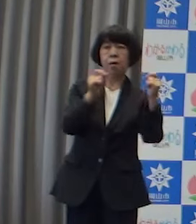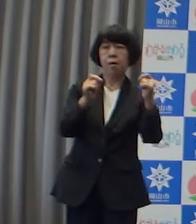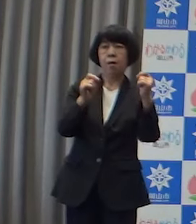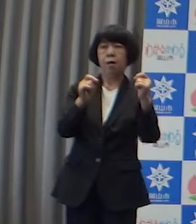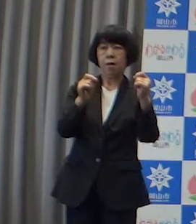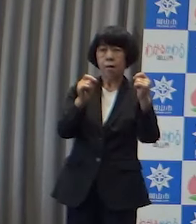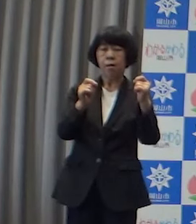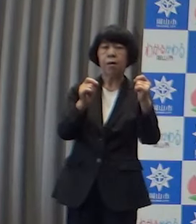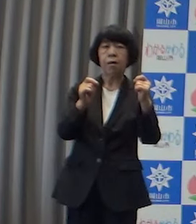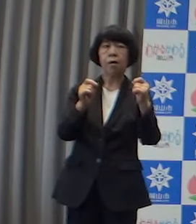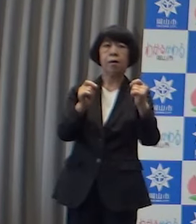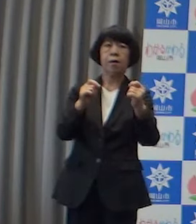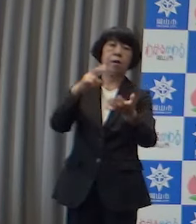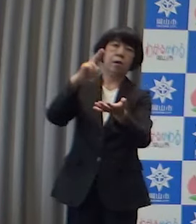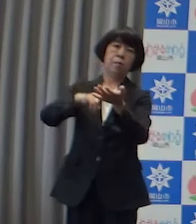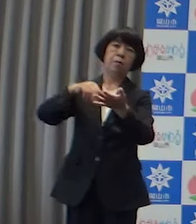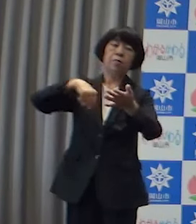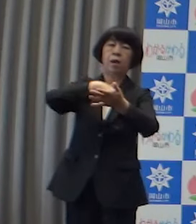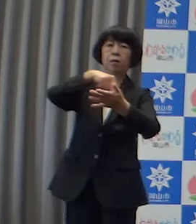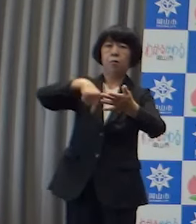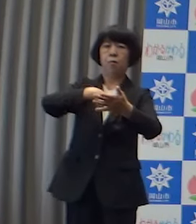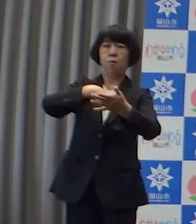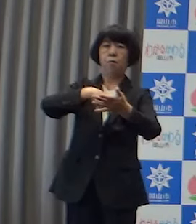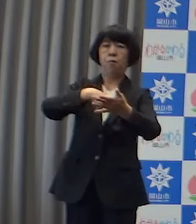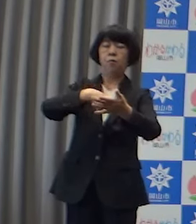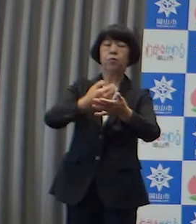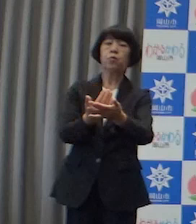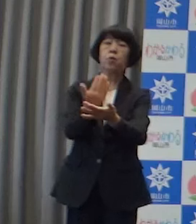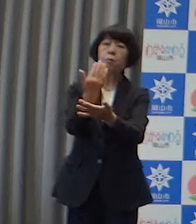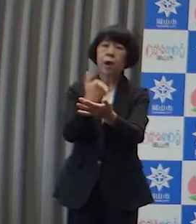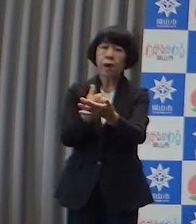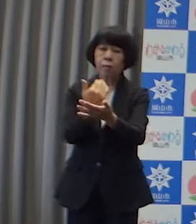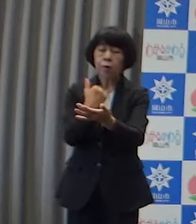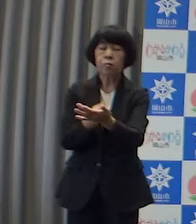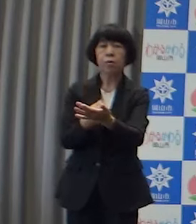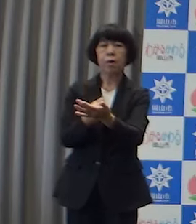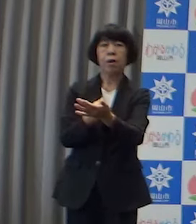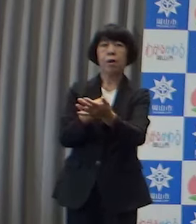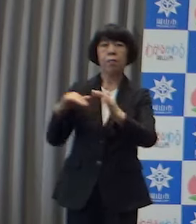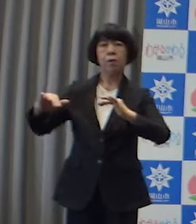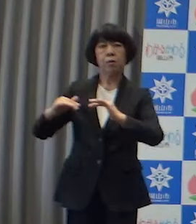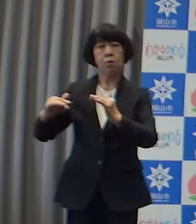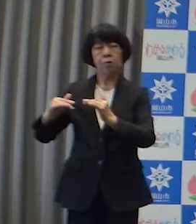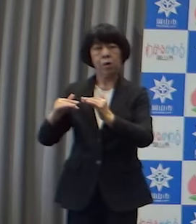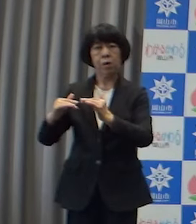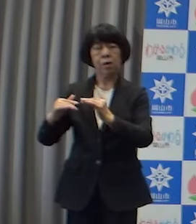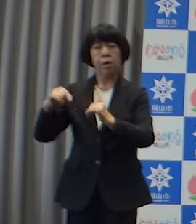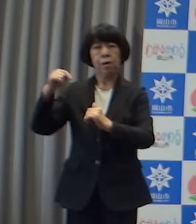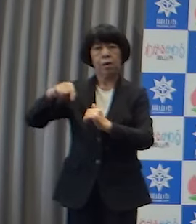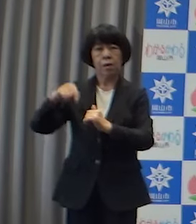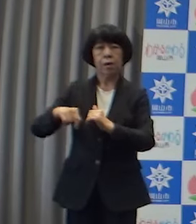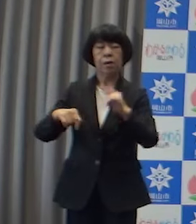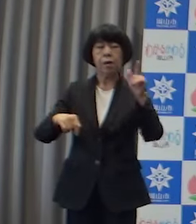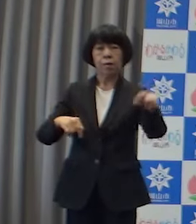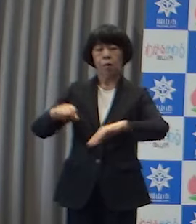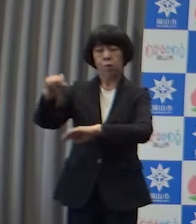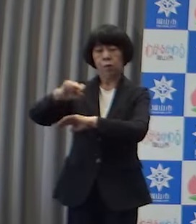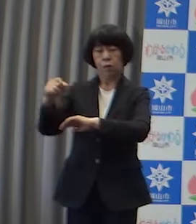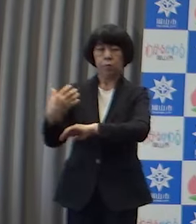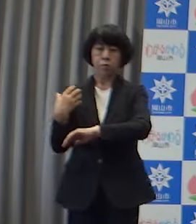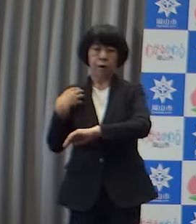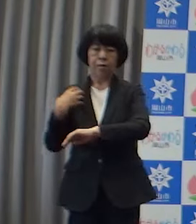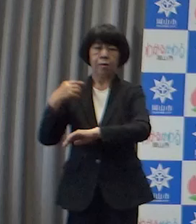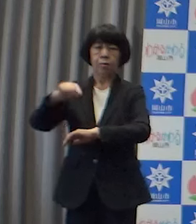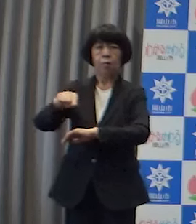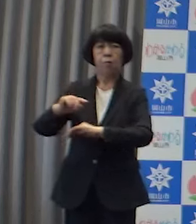その前にやらなければならない協議があるのであれば、事務方の協議も当然